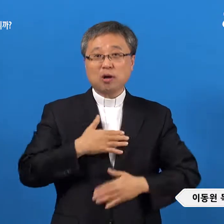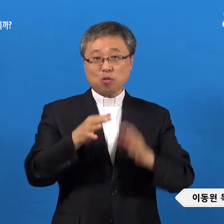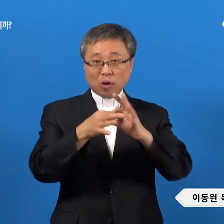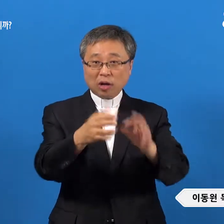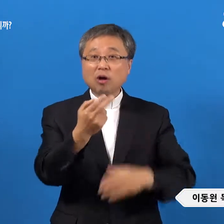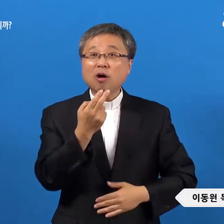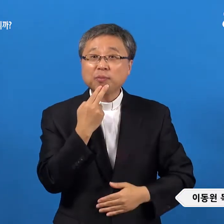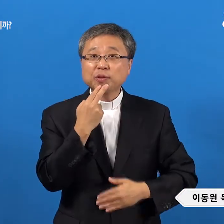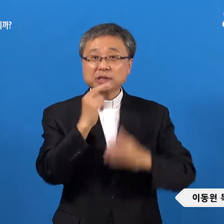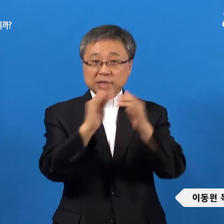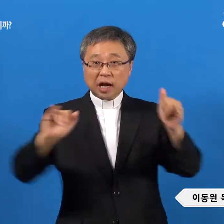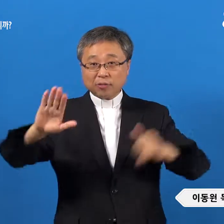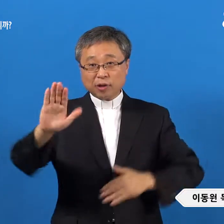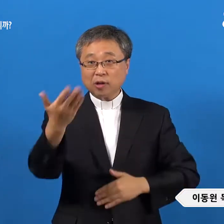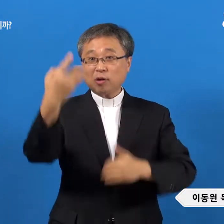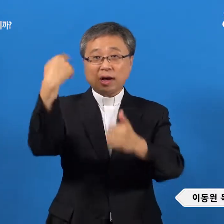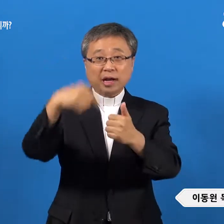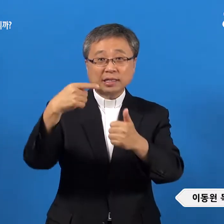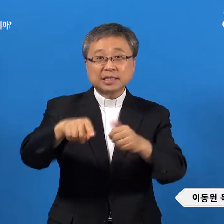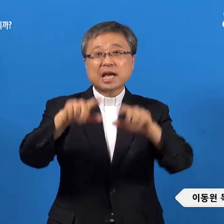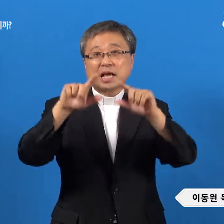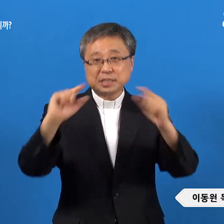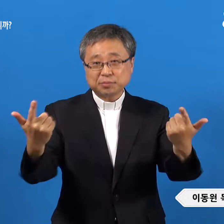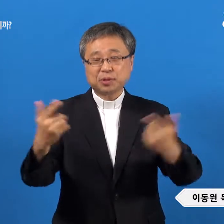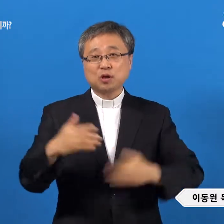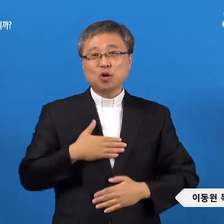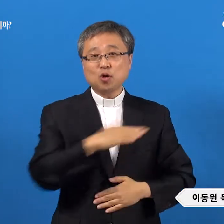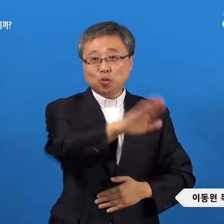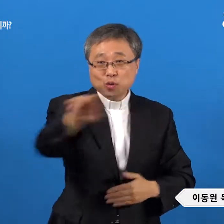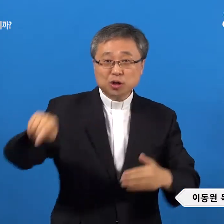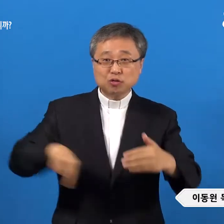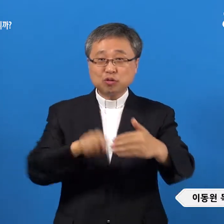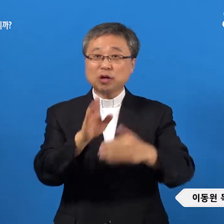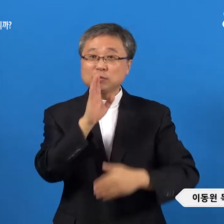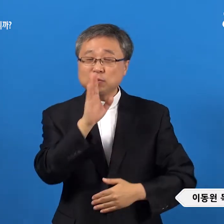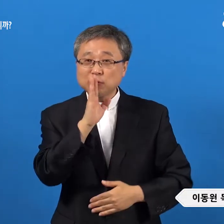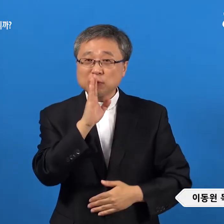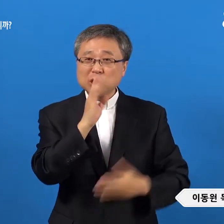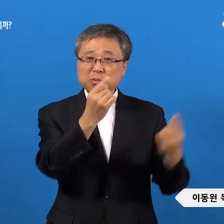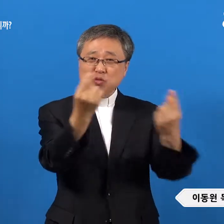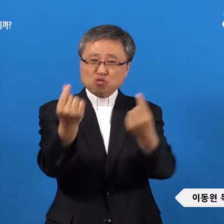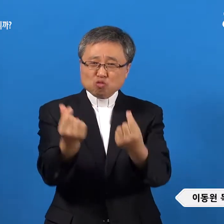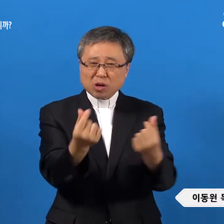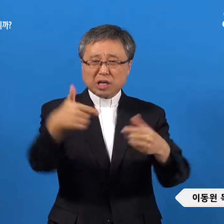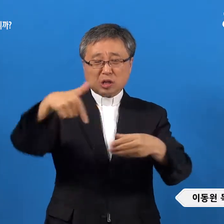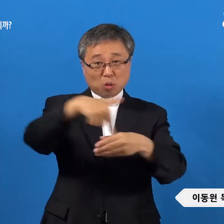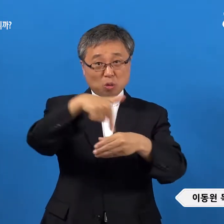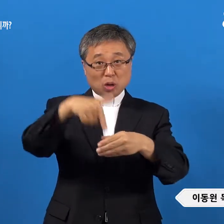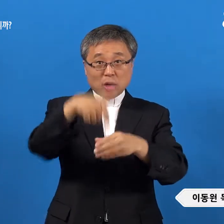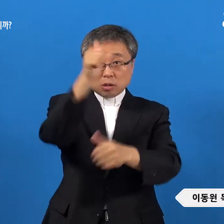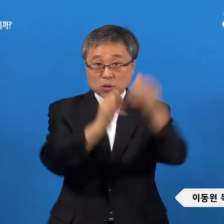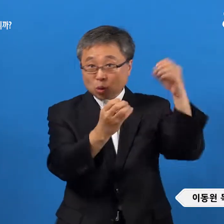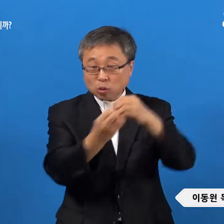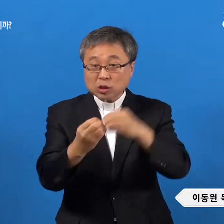없는 자가 된다고 가르치지 않습니다. 우리 중에 소위 유사 기독교 가운데, 정통 기독교가 아닌